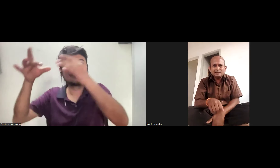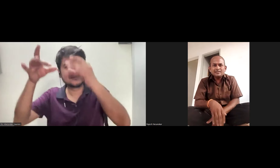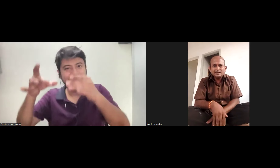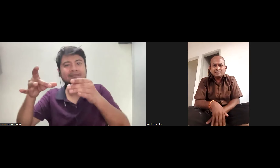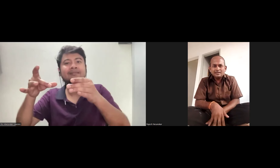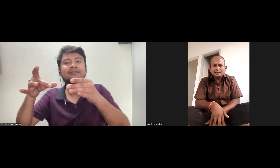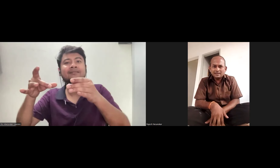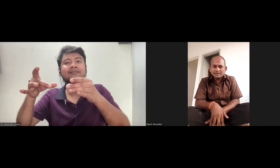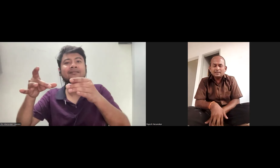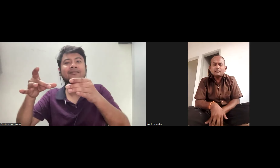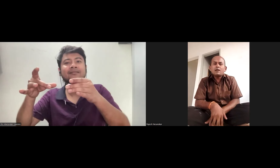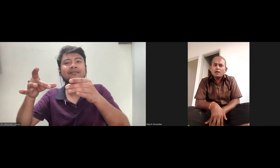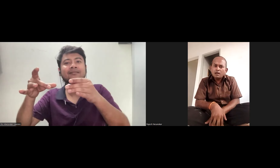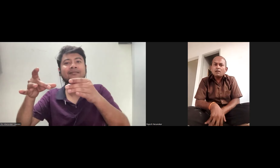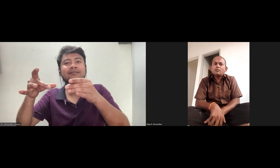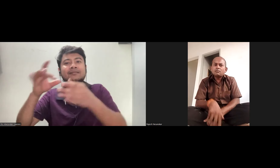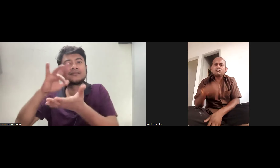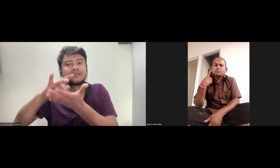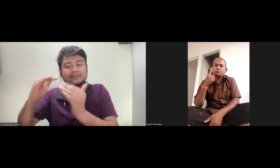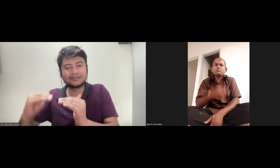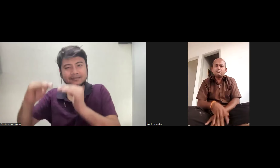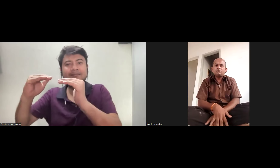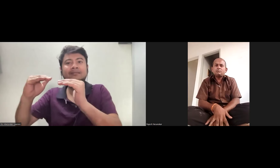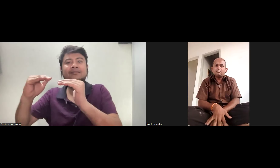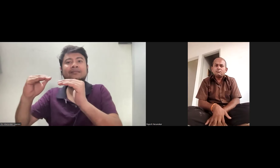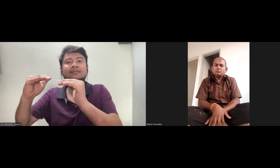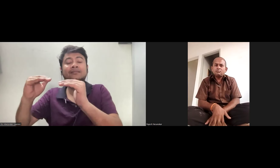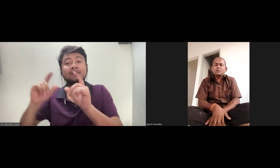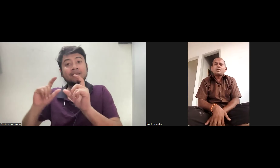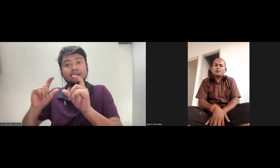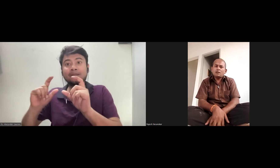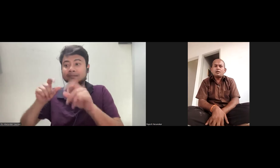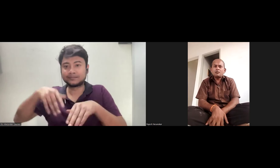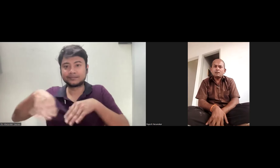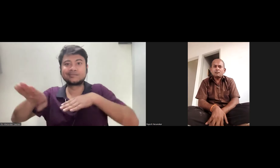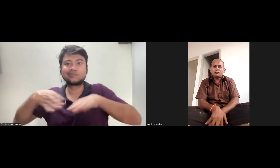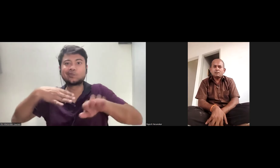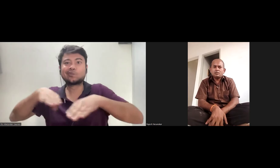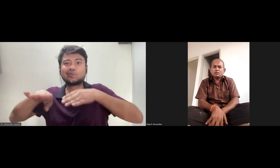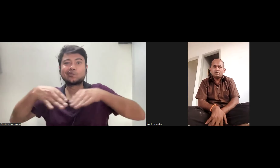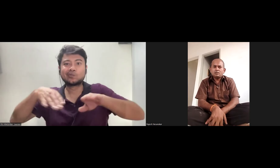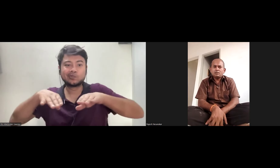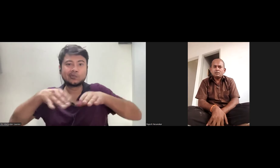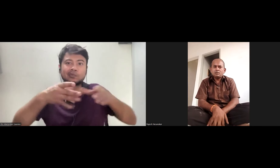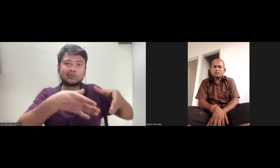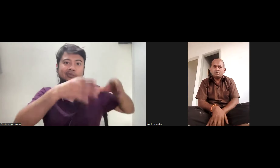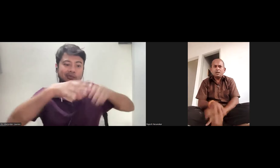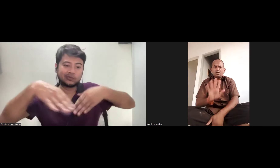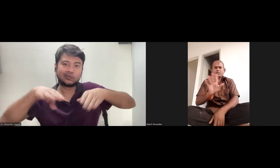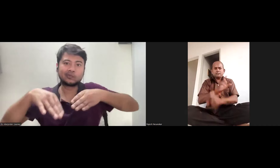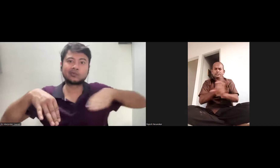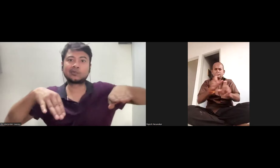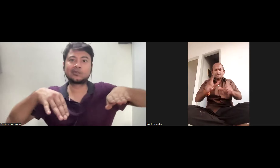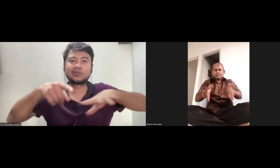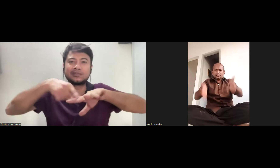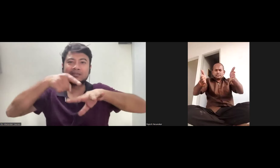लिटिल इन अ नीट प्लेस इन सेपरेटली वेर योर डर्टी क्लोथ्स डोंट टच. कीप इट इन अ कॉर्नर समवेयर वेयर यू